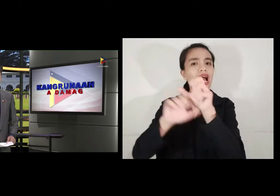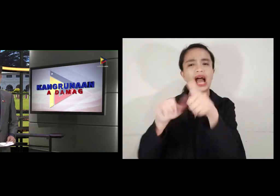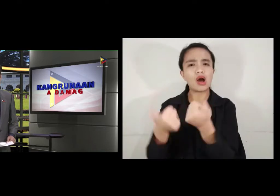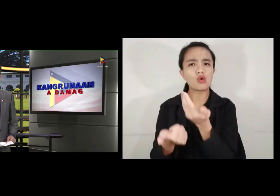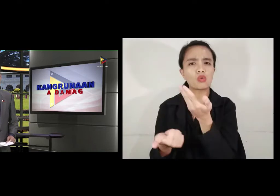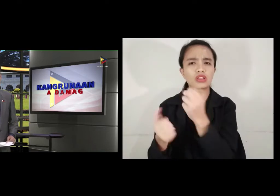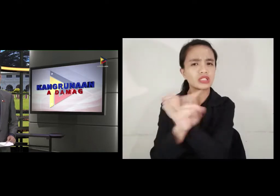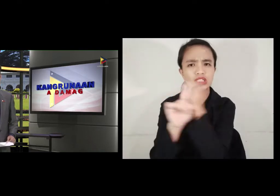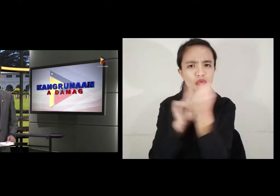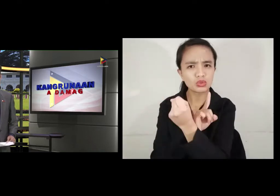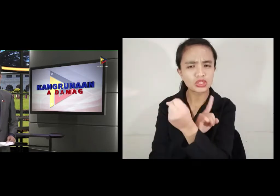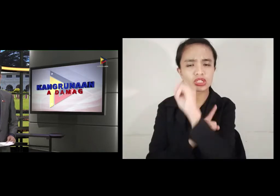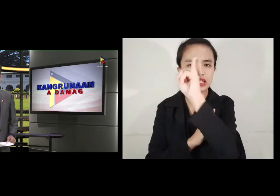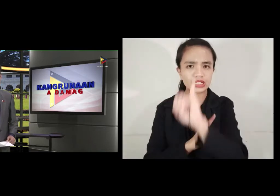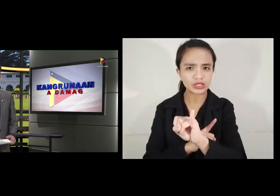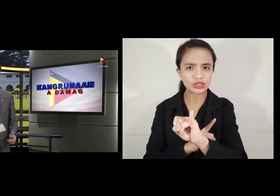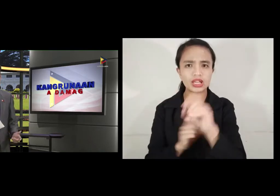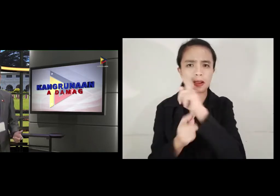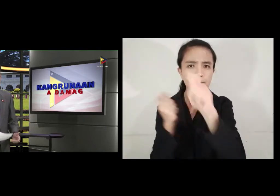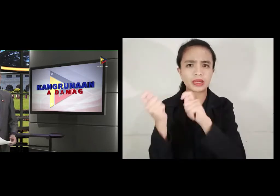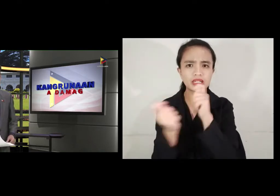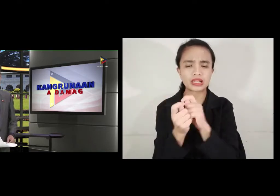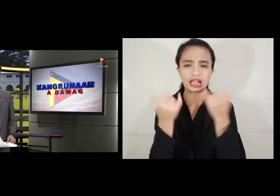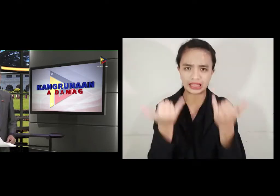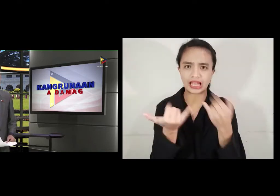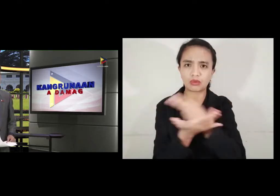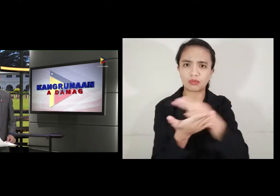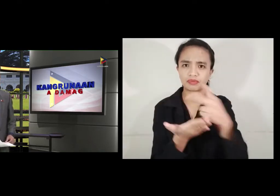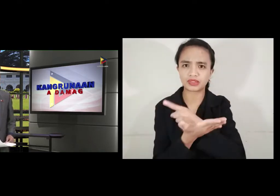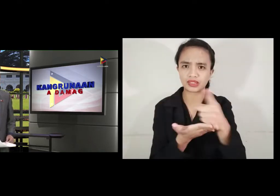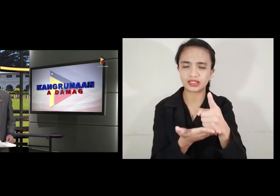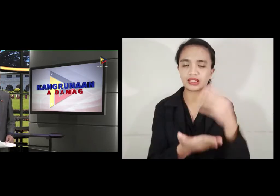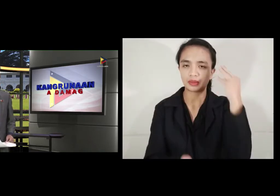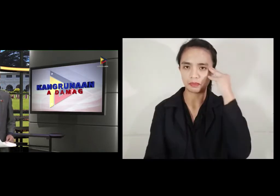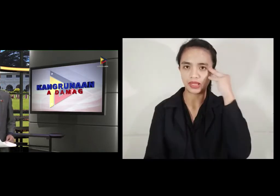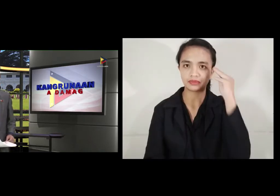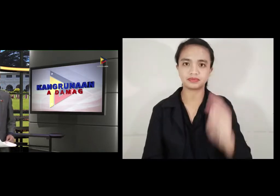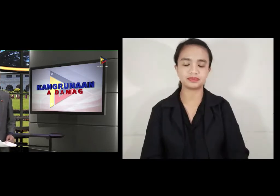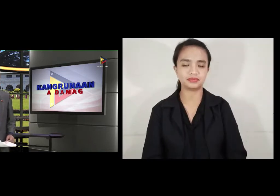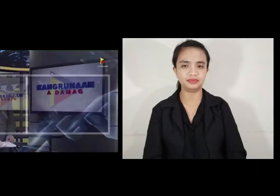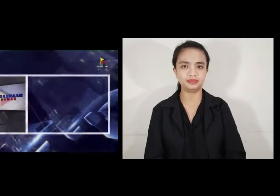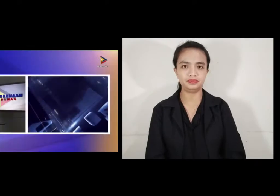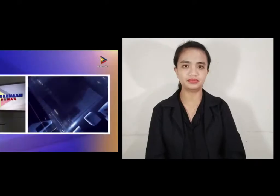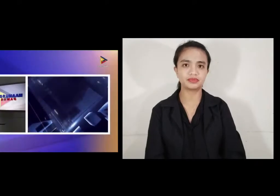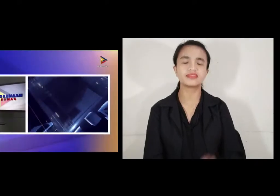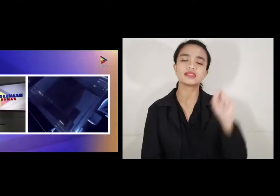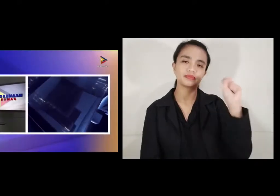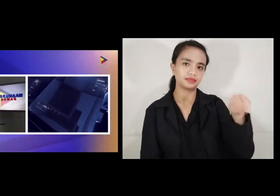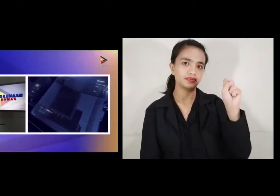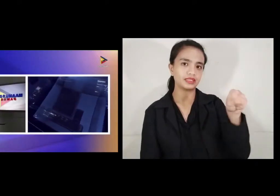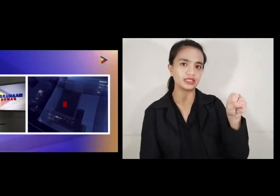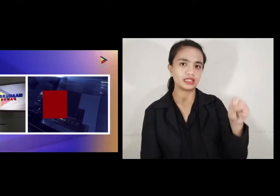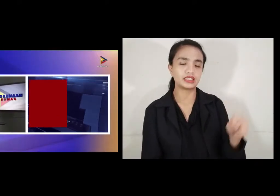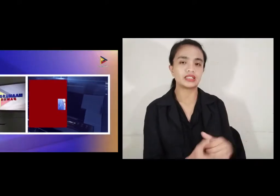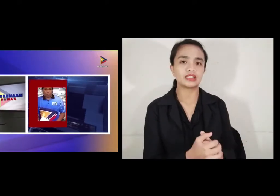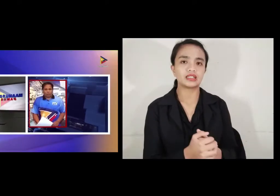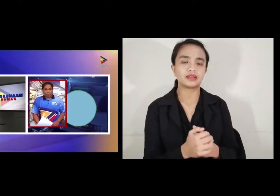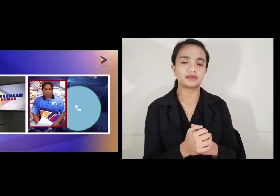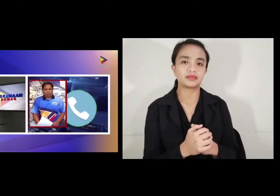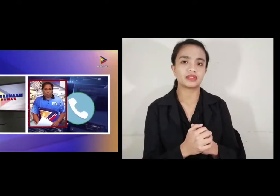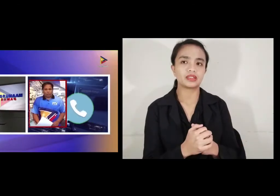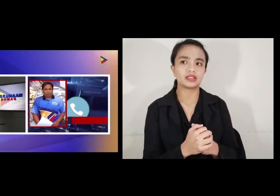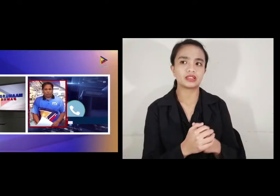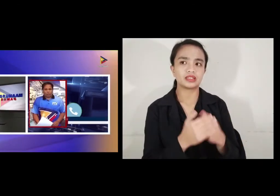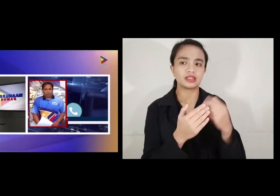ken kumusta ti sitwasyon dito Ilocos, partikular ita nga Semana Santa, kasamang Mike. Yes, Tared,